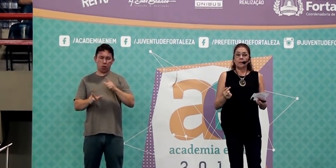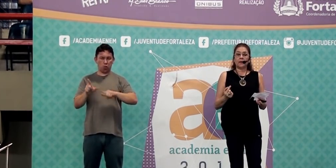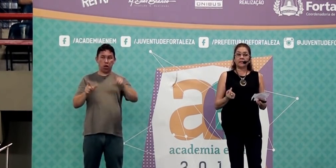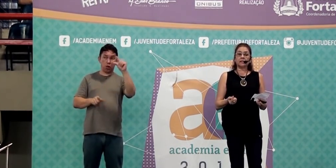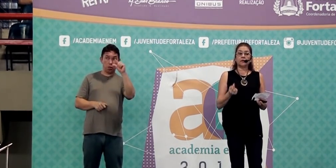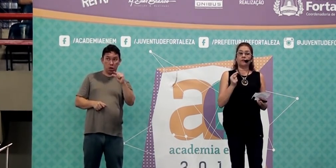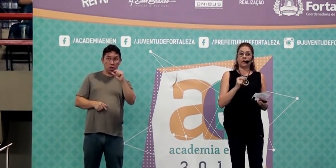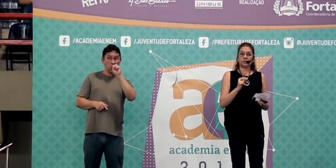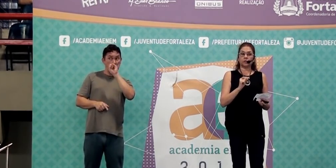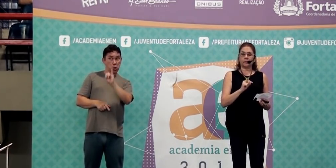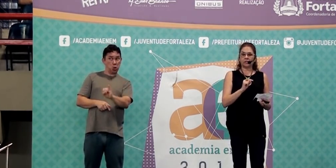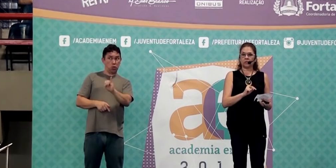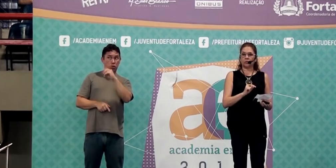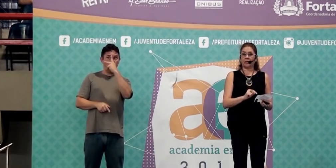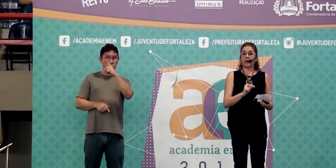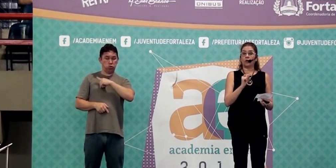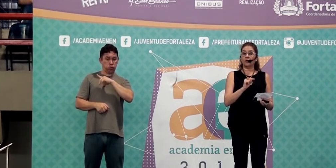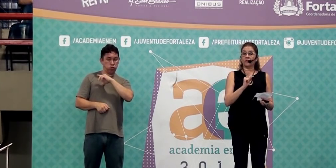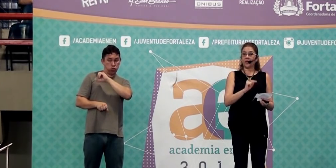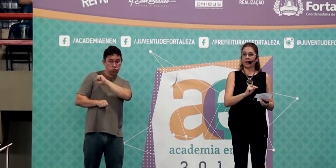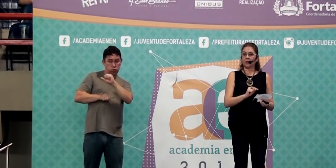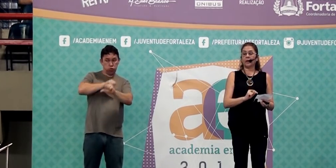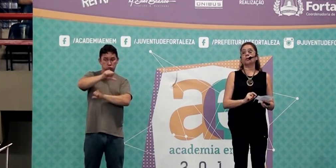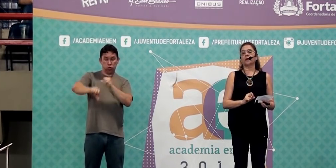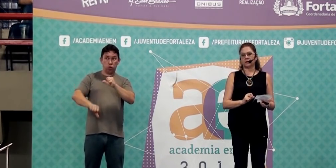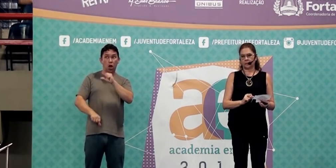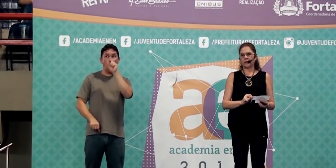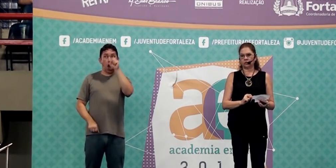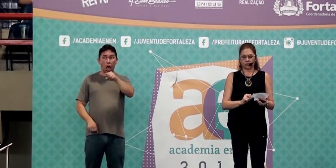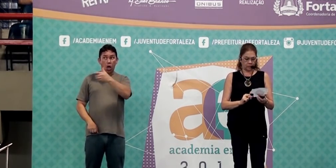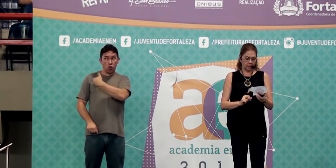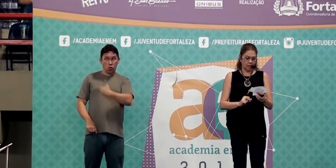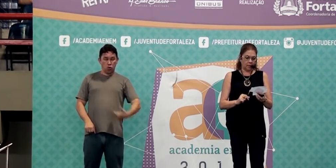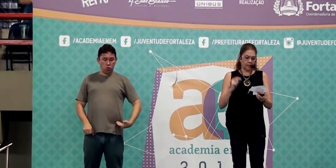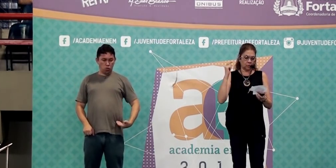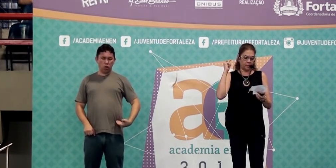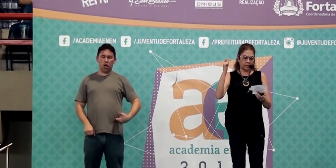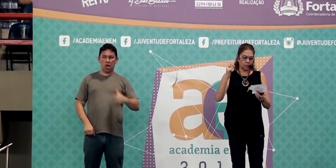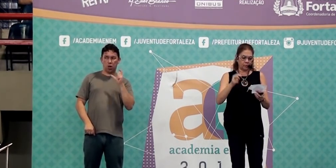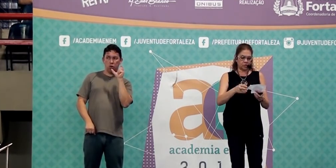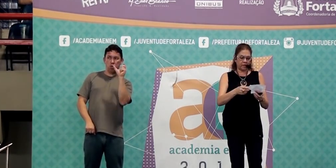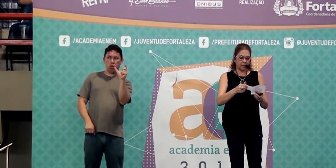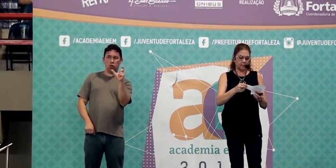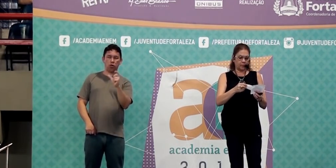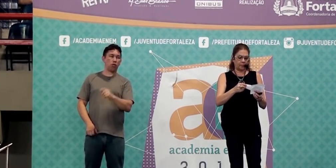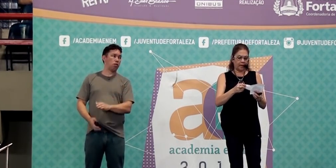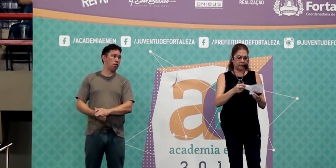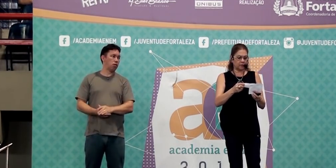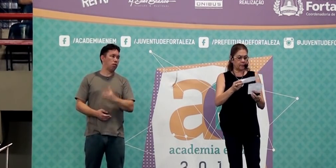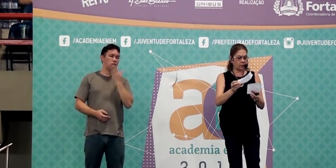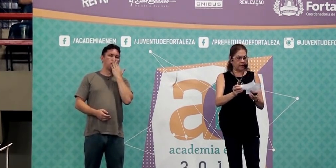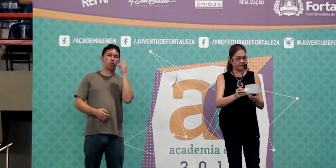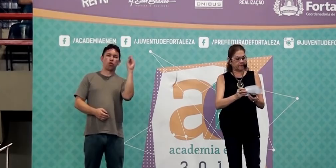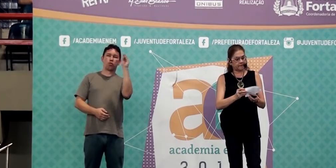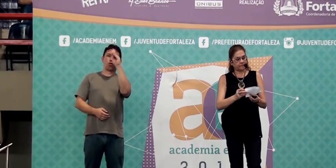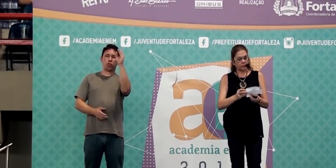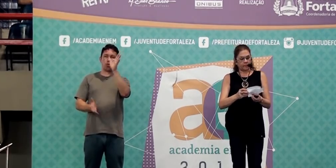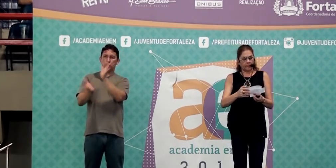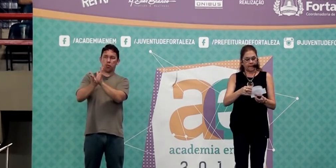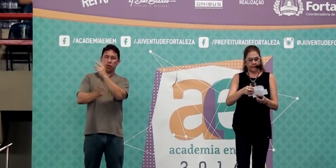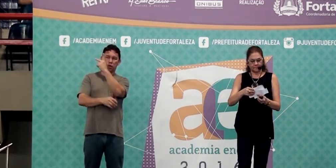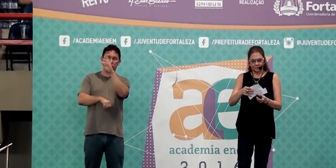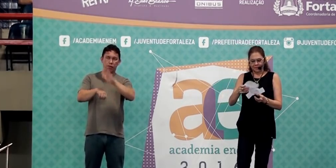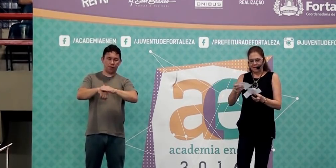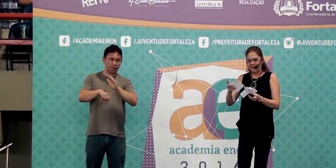minúscula. Mas se for substituindo a governo, é com letra maiúscula. Manda um beijo para o Jean, para o Pedro e para o Hans.